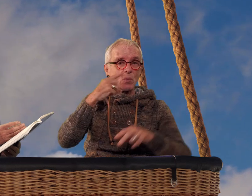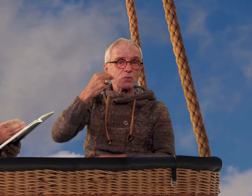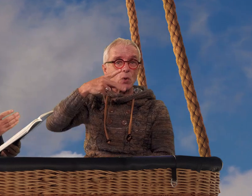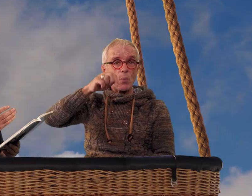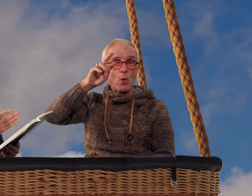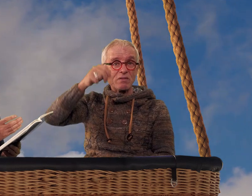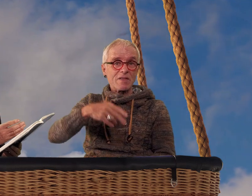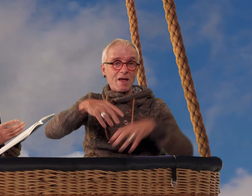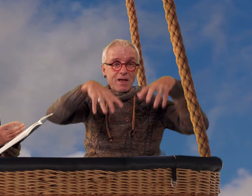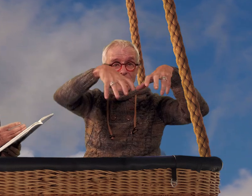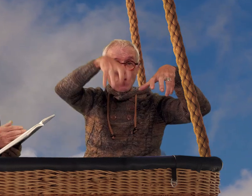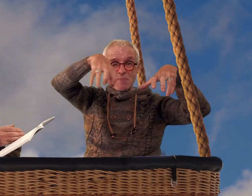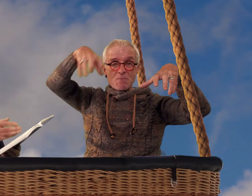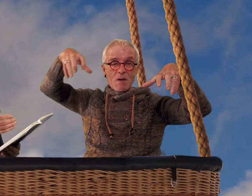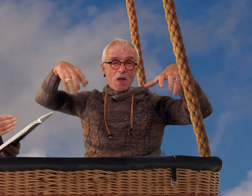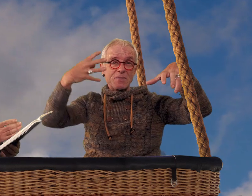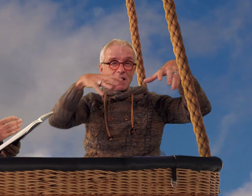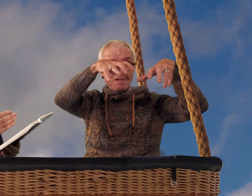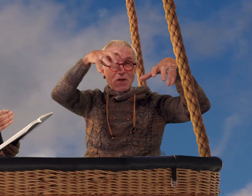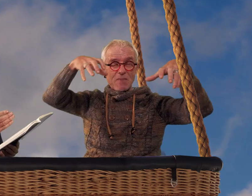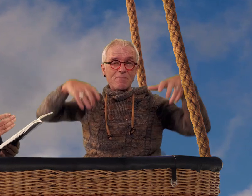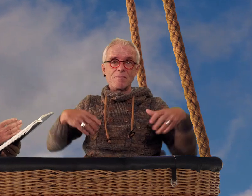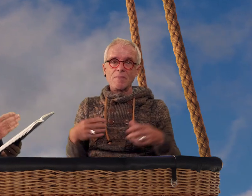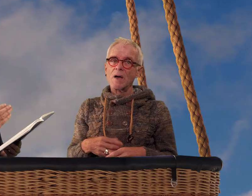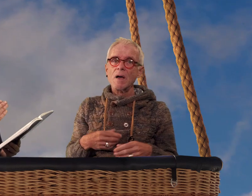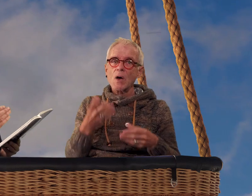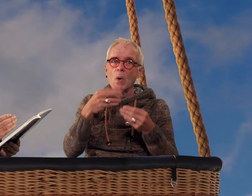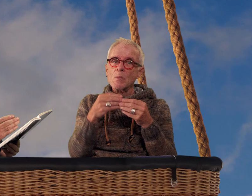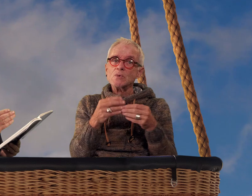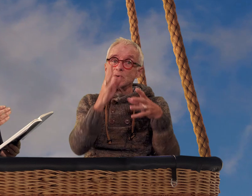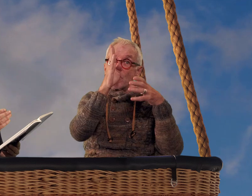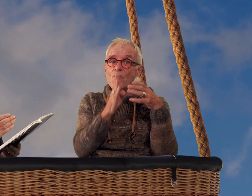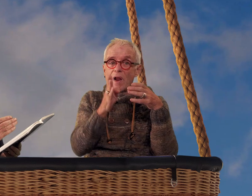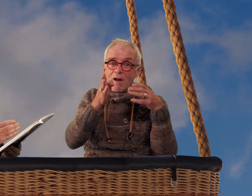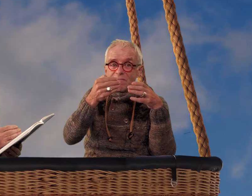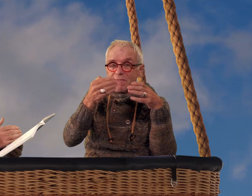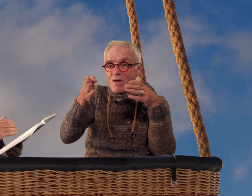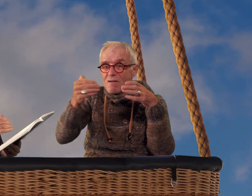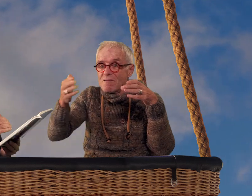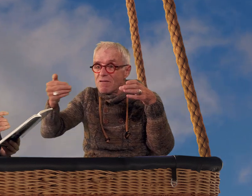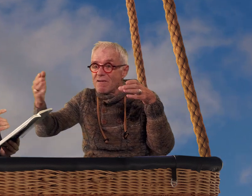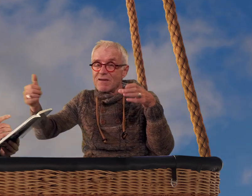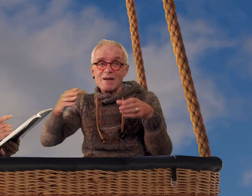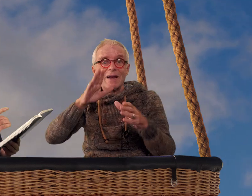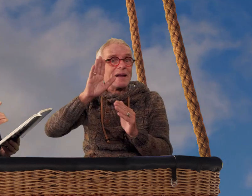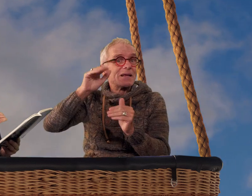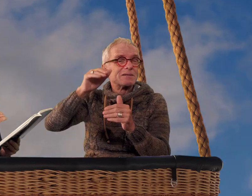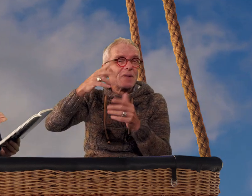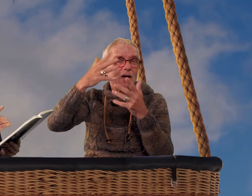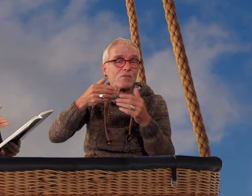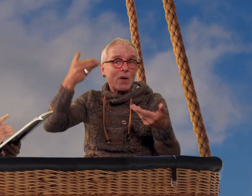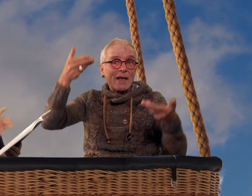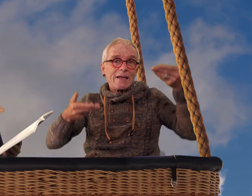juxtaposer quatre ballons à hydrogène et au moyen de voiles disposés horizontalement et repliés en partie, il espère obtenir une